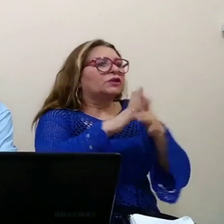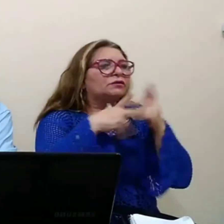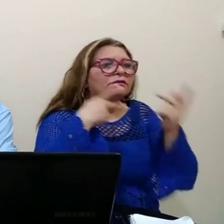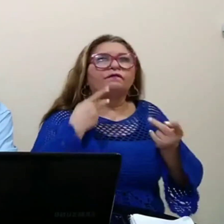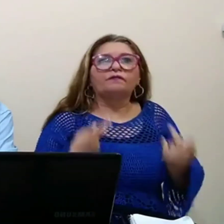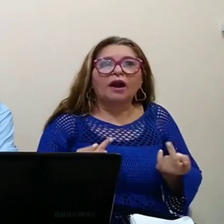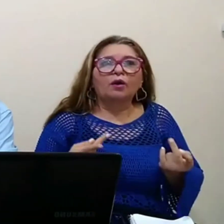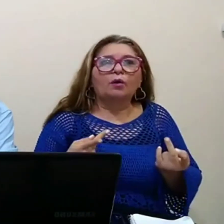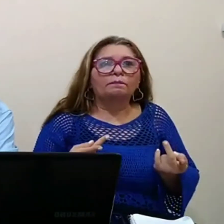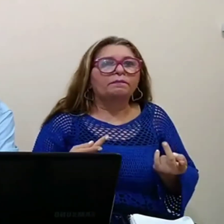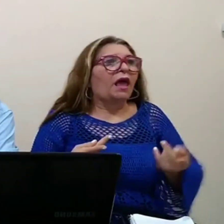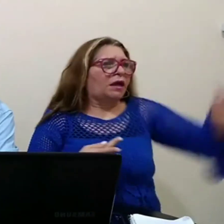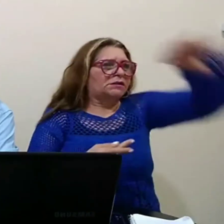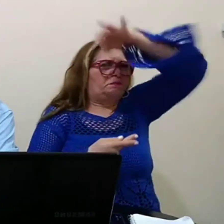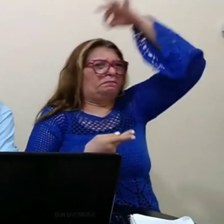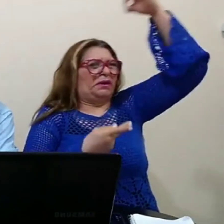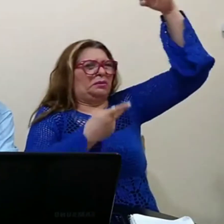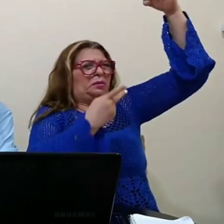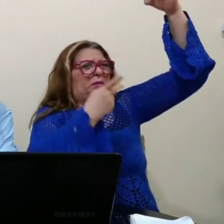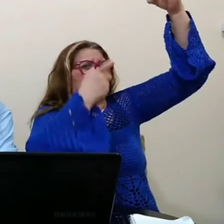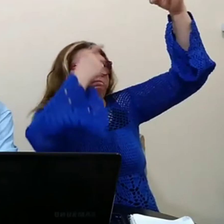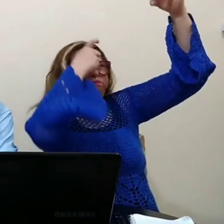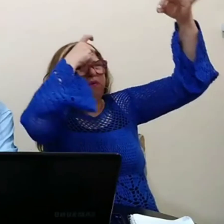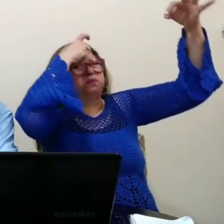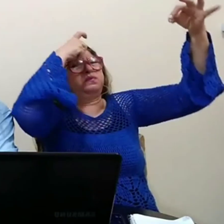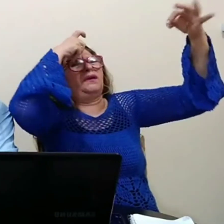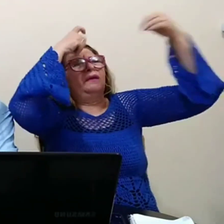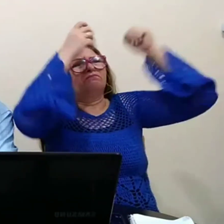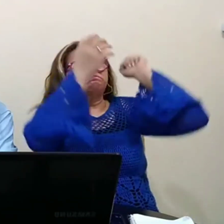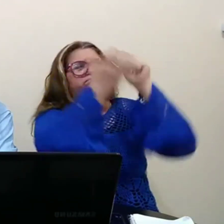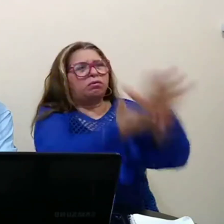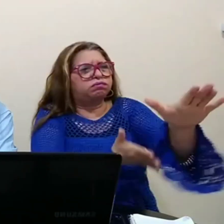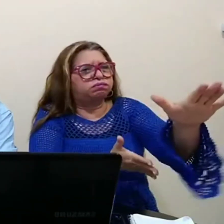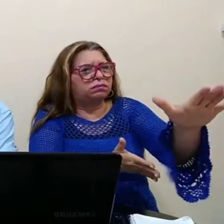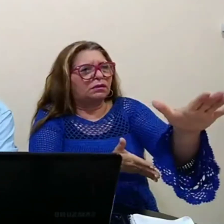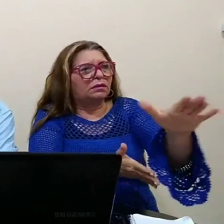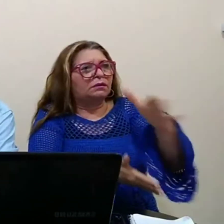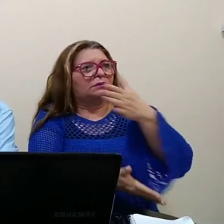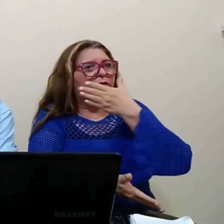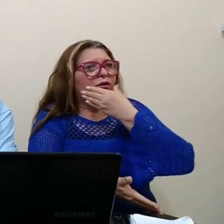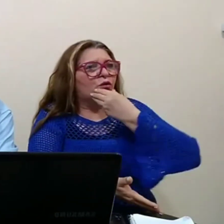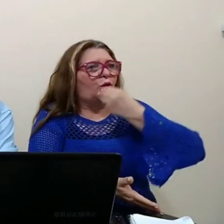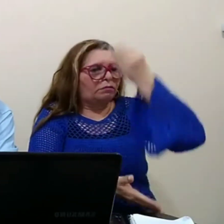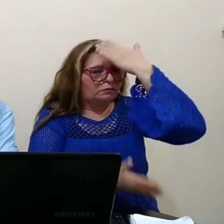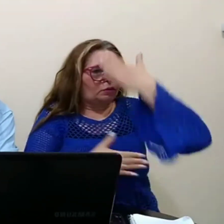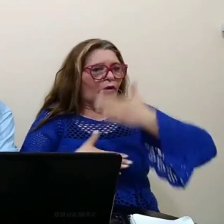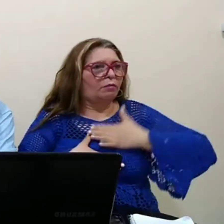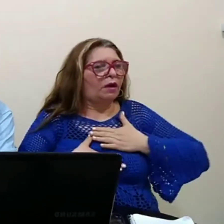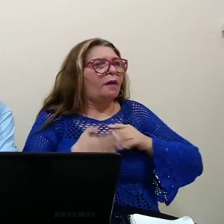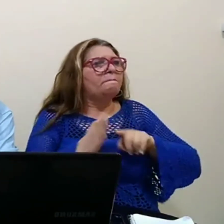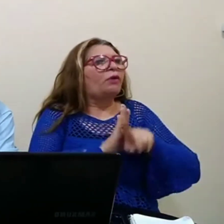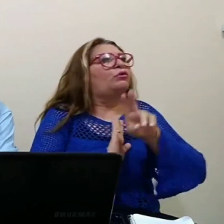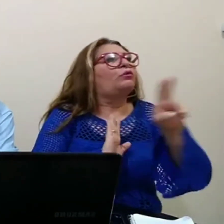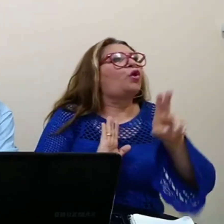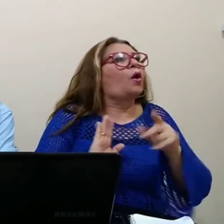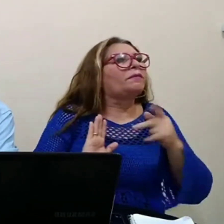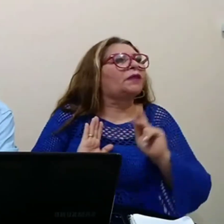dissera: Espírito imundo, sai desse homem. E perguntou-lhe: Qual é o teu